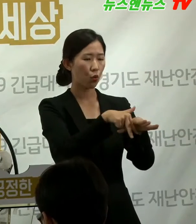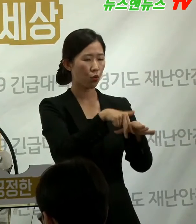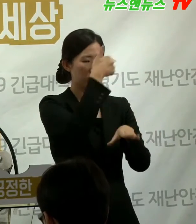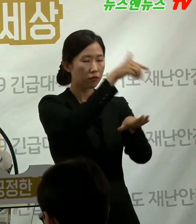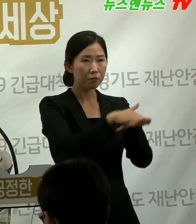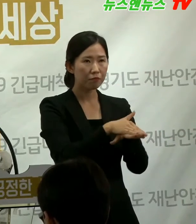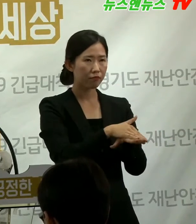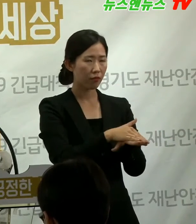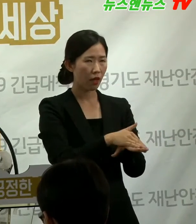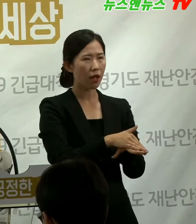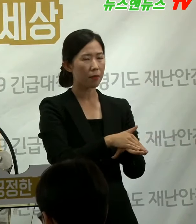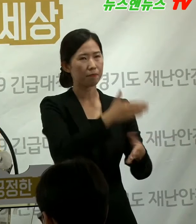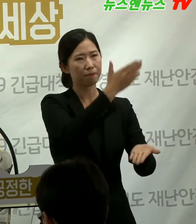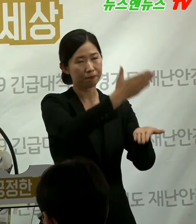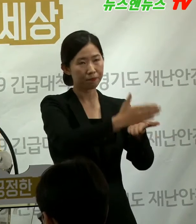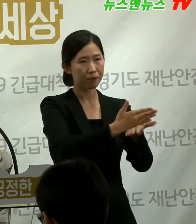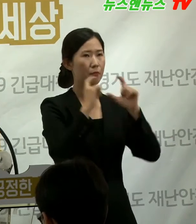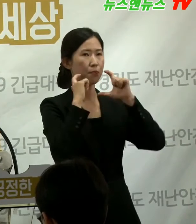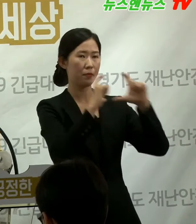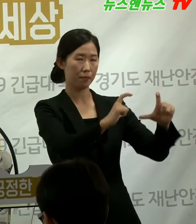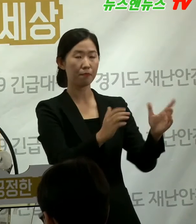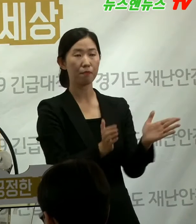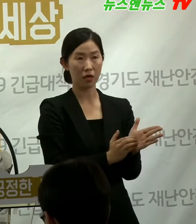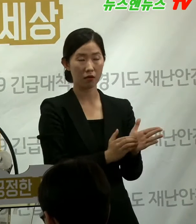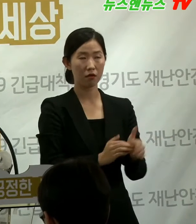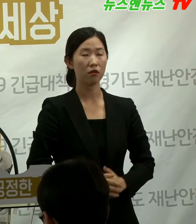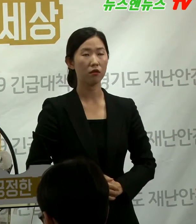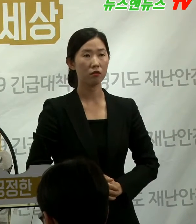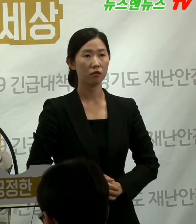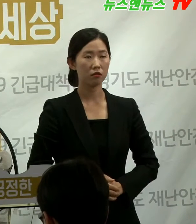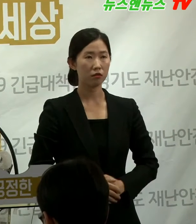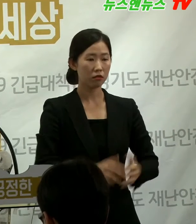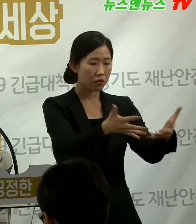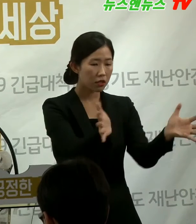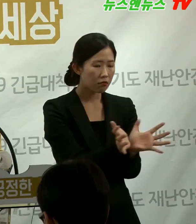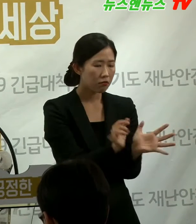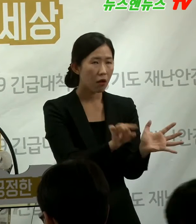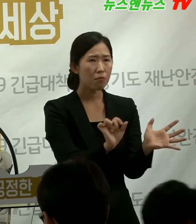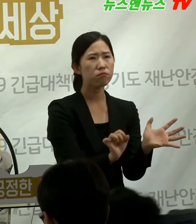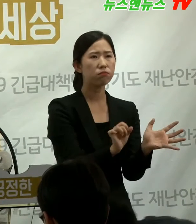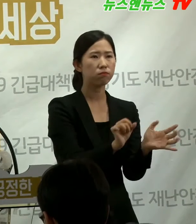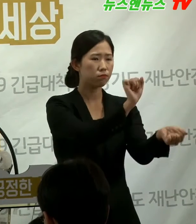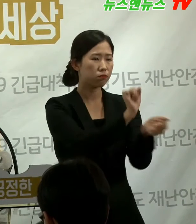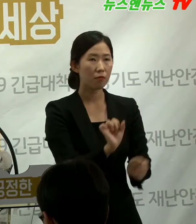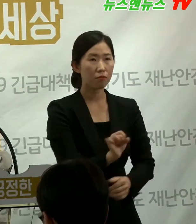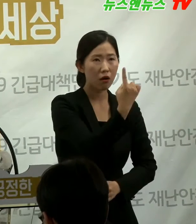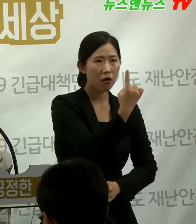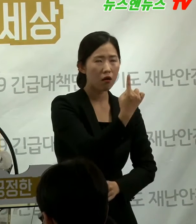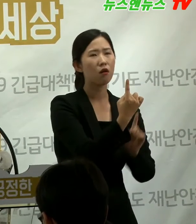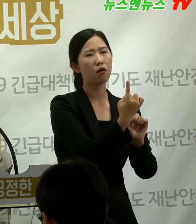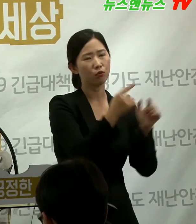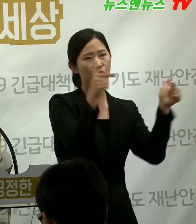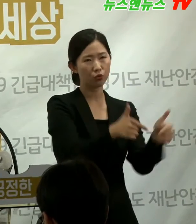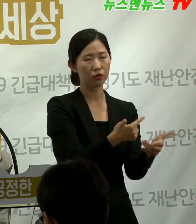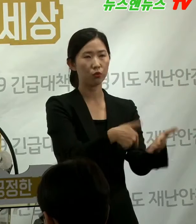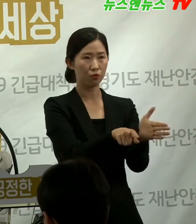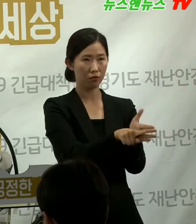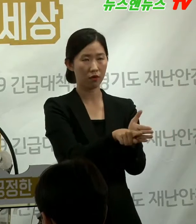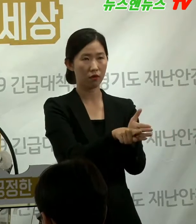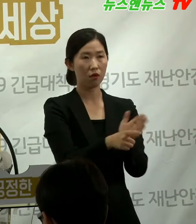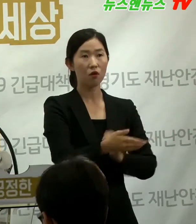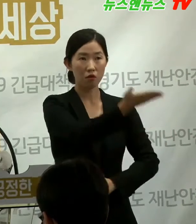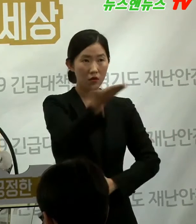발동했습니다. 집단 감염 최소화를 위한 불가피한 조치임을 이해해 주시는 교회 관계자 여러분 그리고 도민